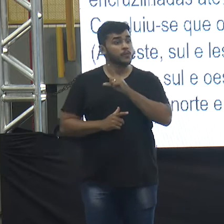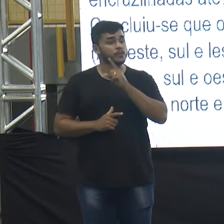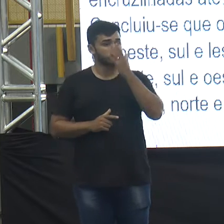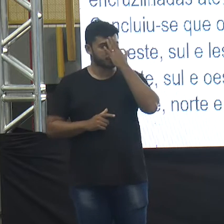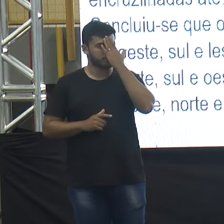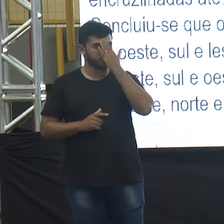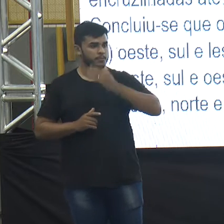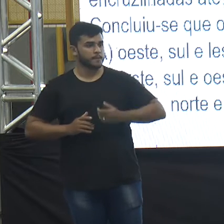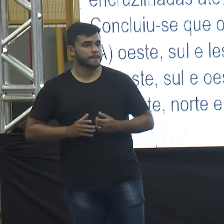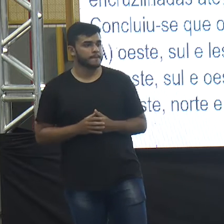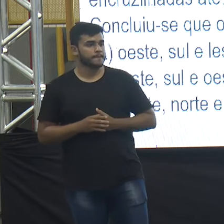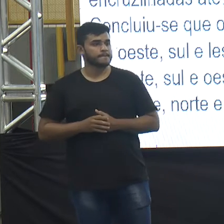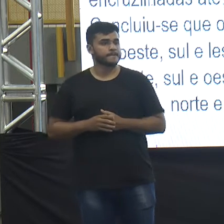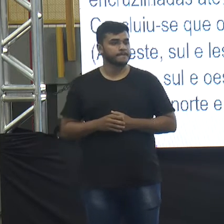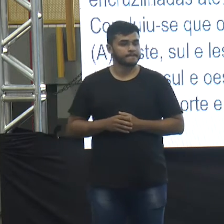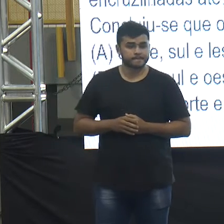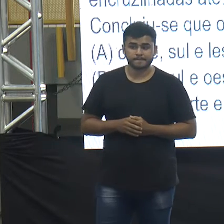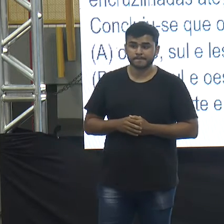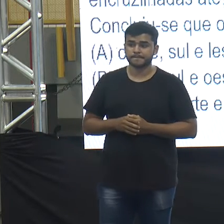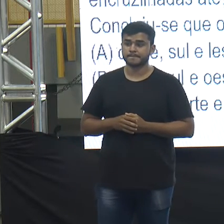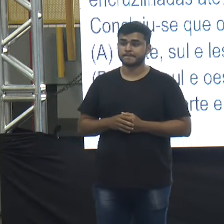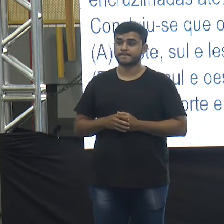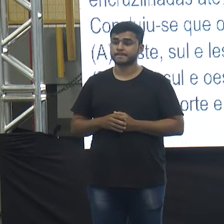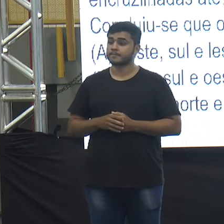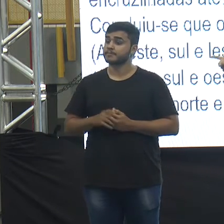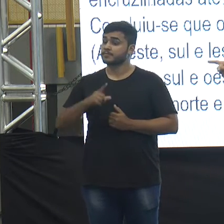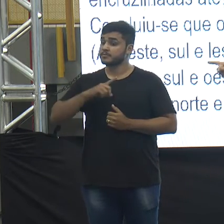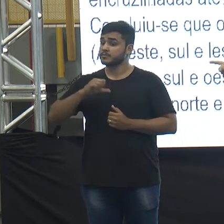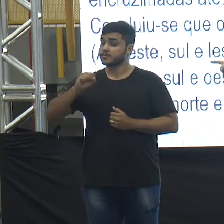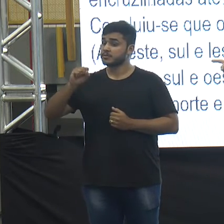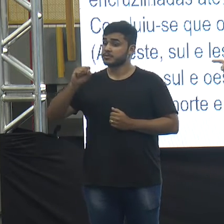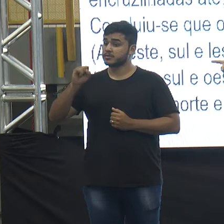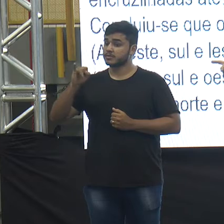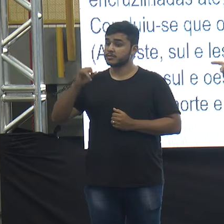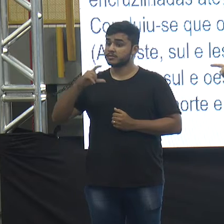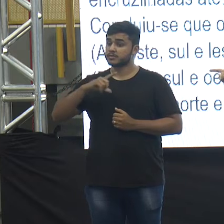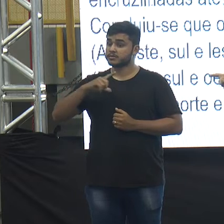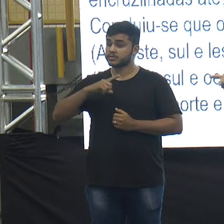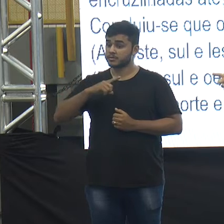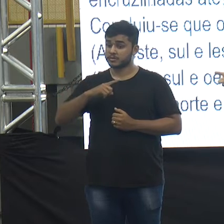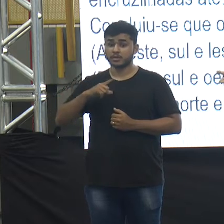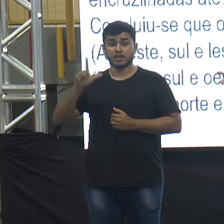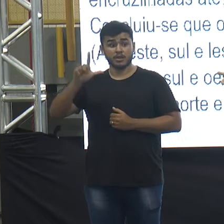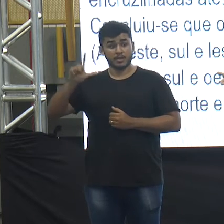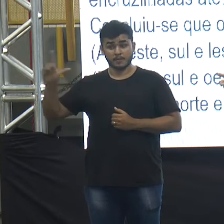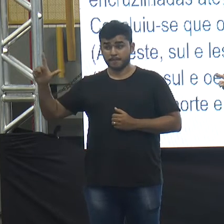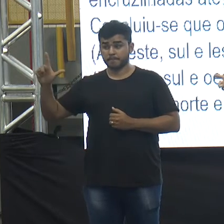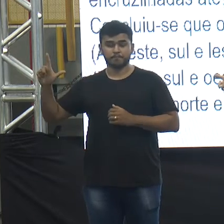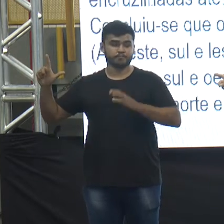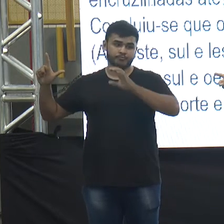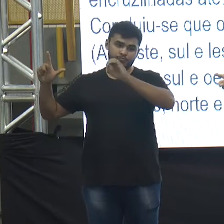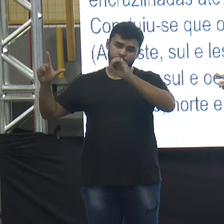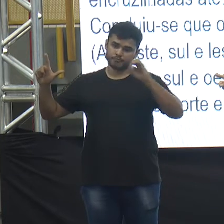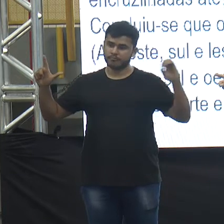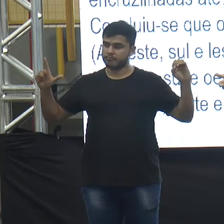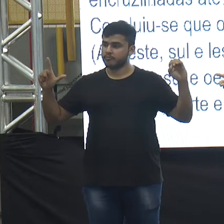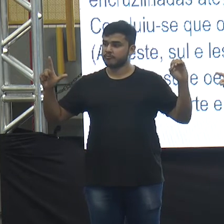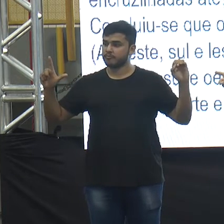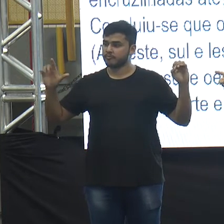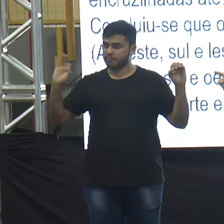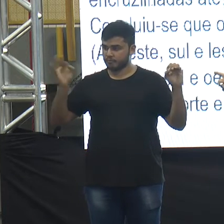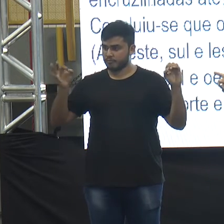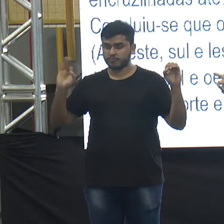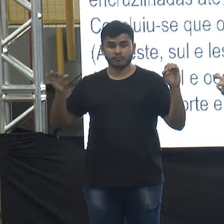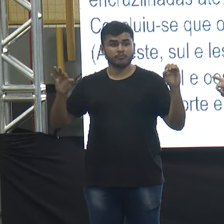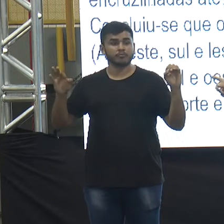até a casa. Lembra, se o leste está à direita, o oeste está à